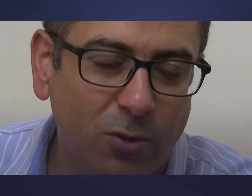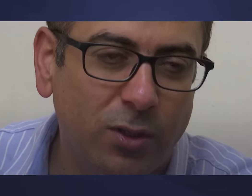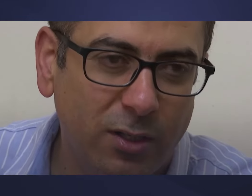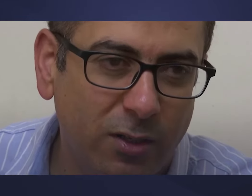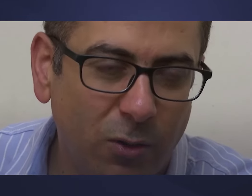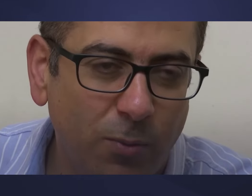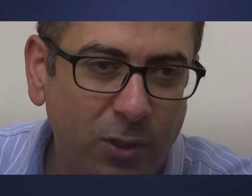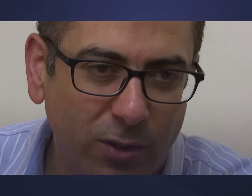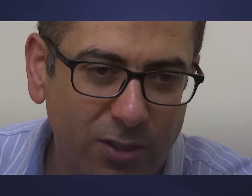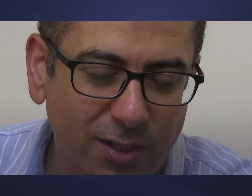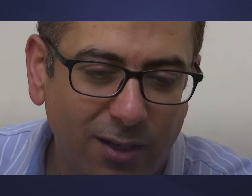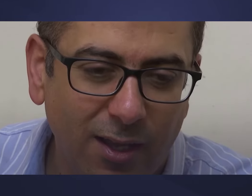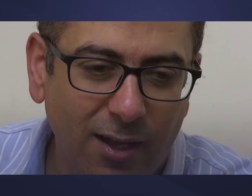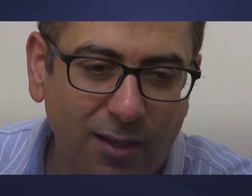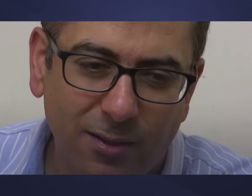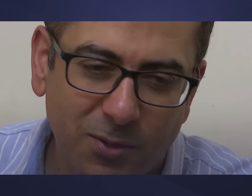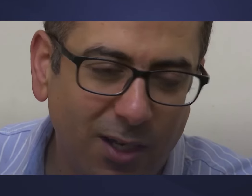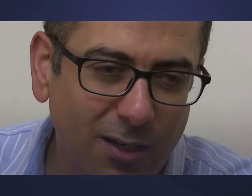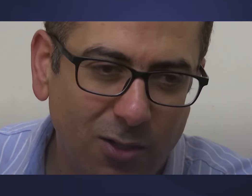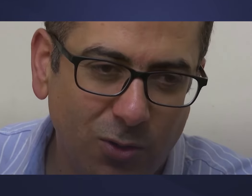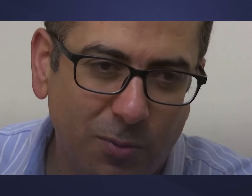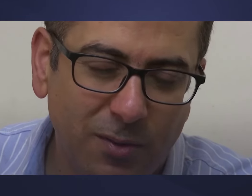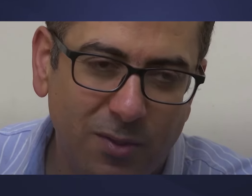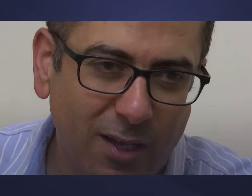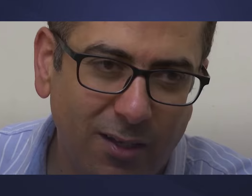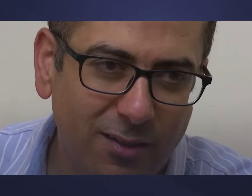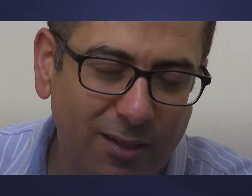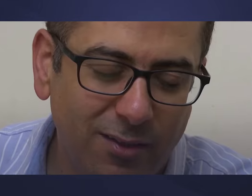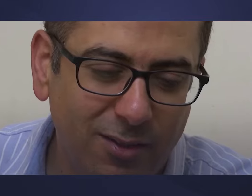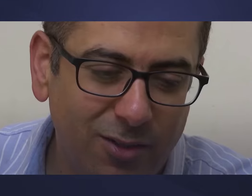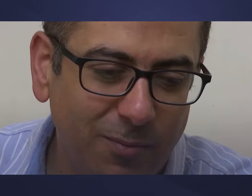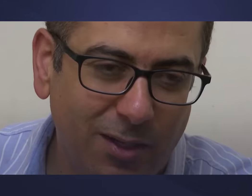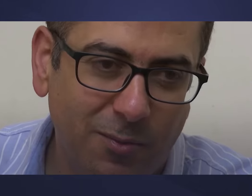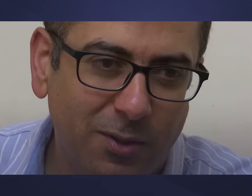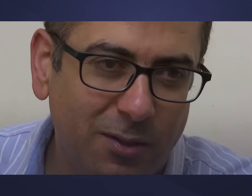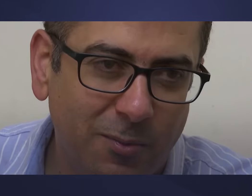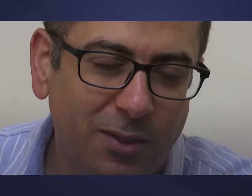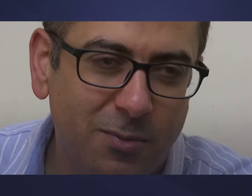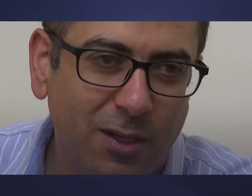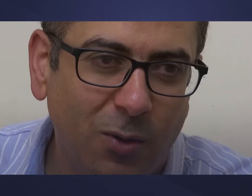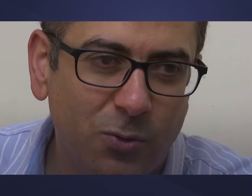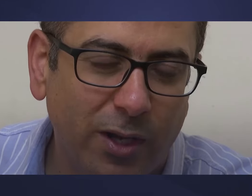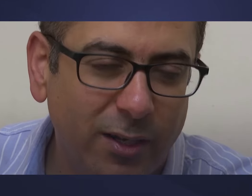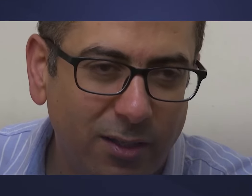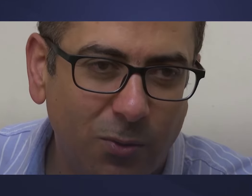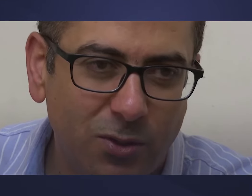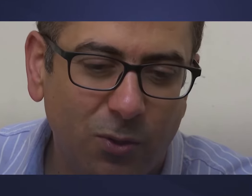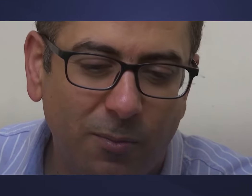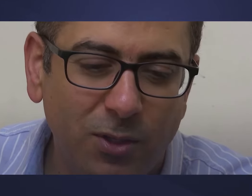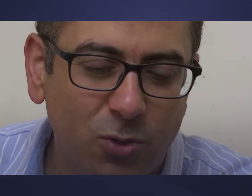لغة الأم هي لغة الإشارة. أنا بصراحة أشعر بسعادة يعني جمة بالنسبة لأوس، لقناة أوس، إنه عم بنشر